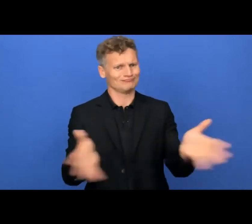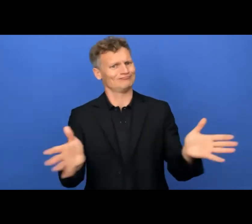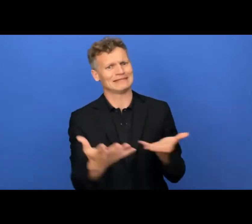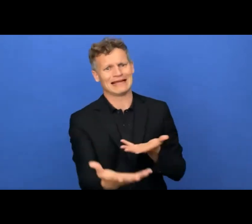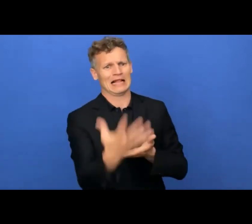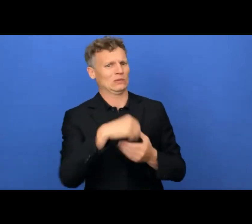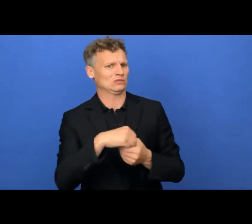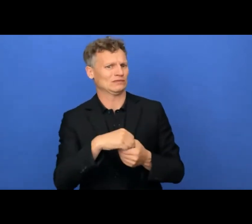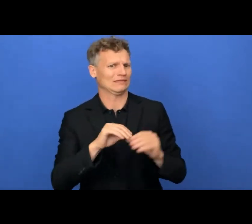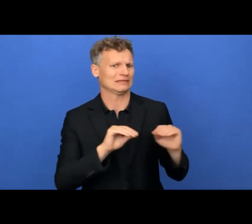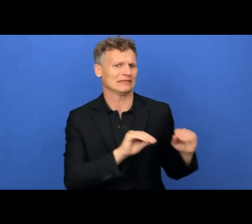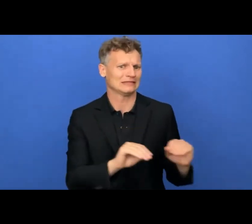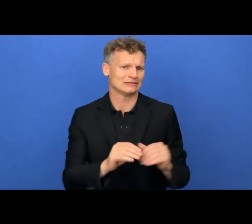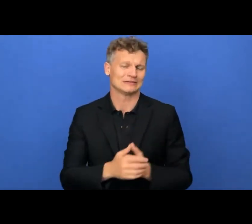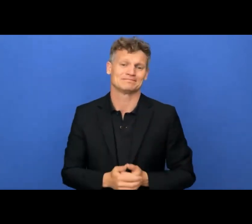enfin,